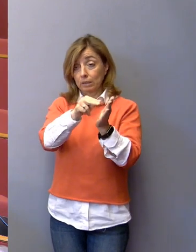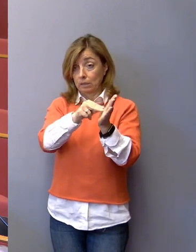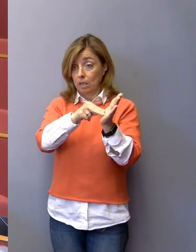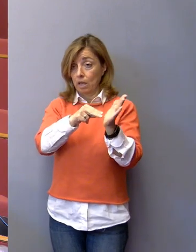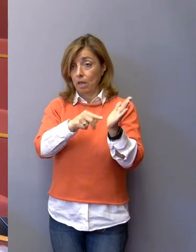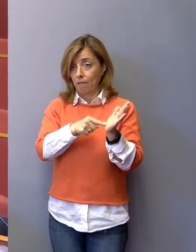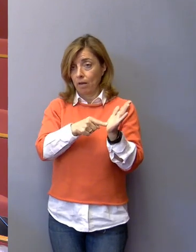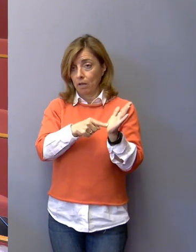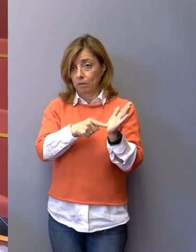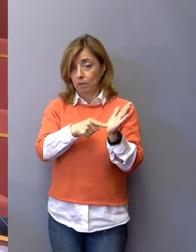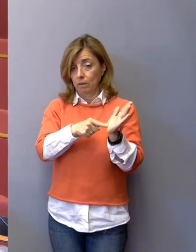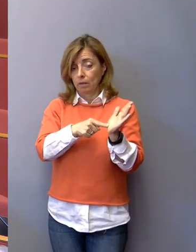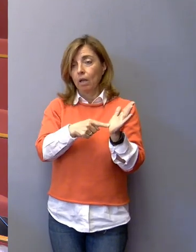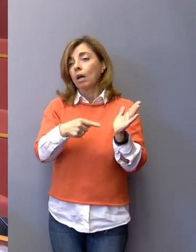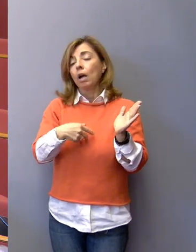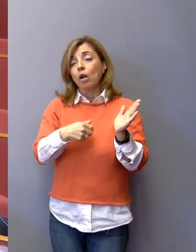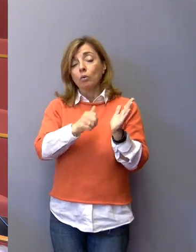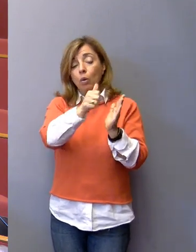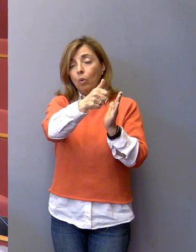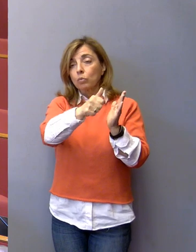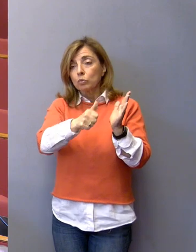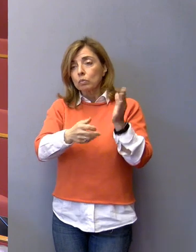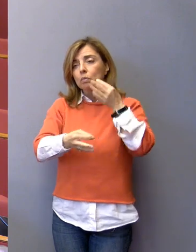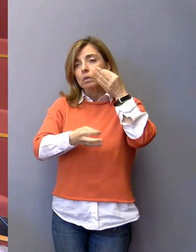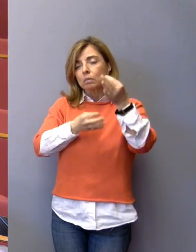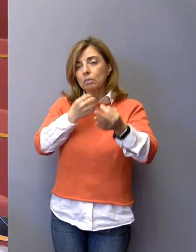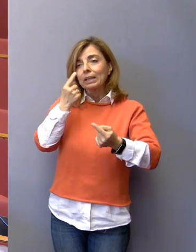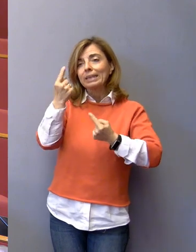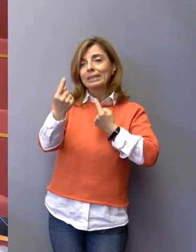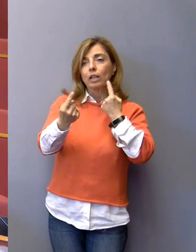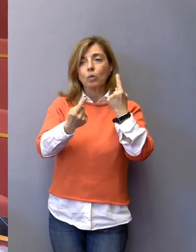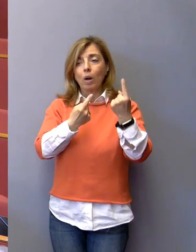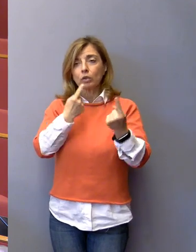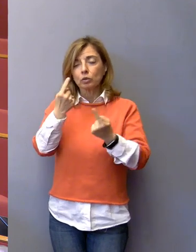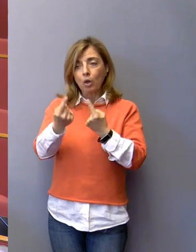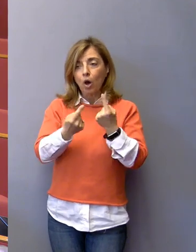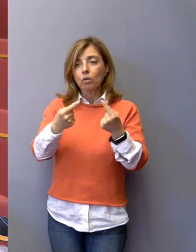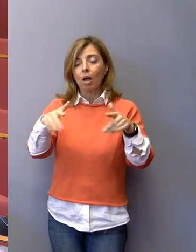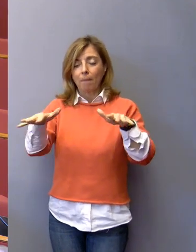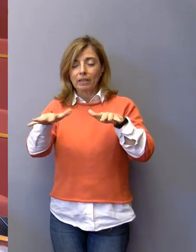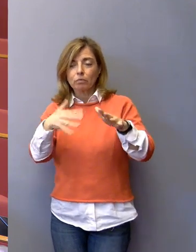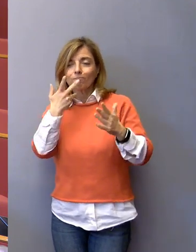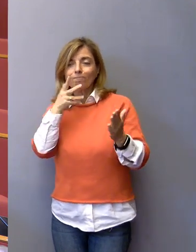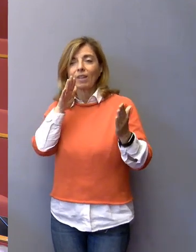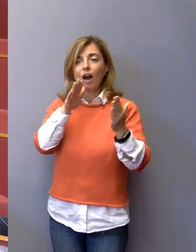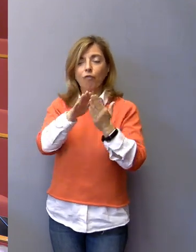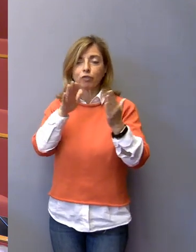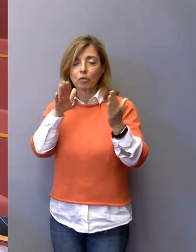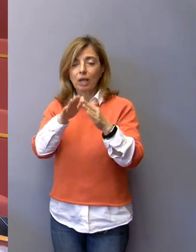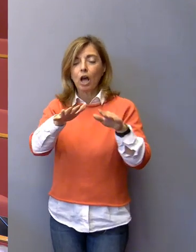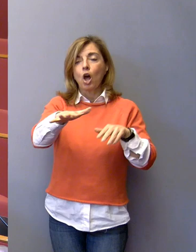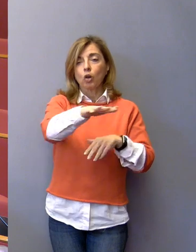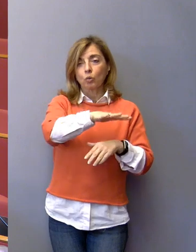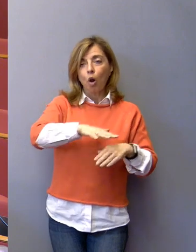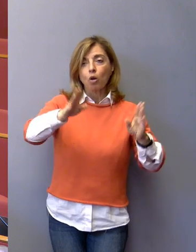punto ci sarebbe una situazione diciamo così che questa amministrazione cerca di affrontare luoghi immobili religiosi